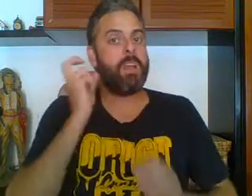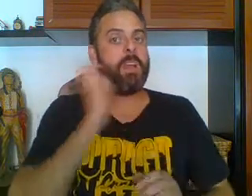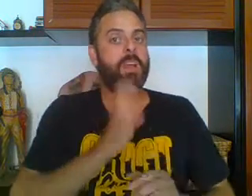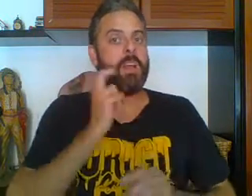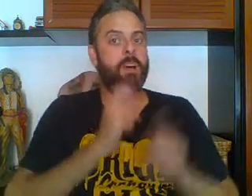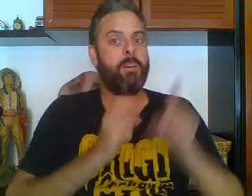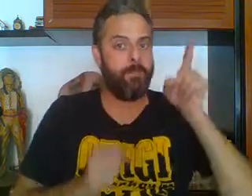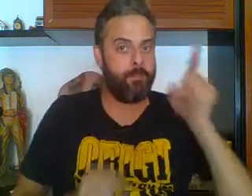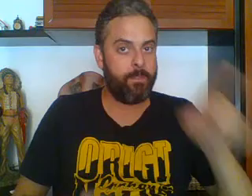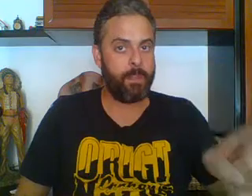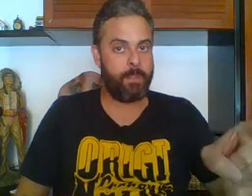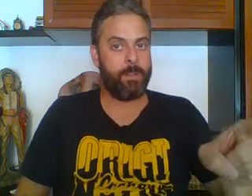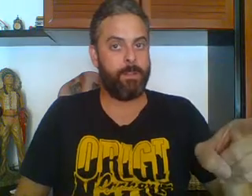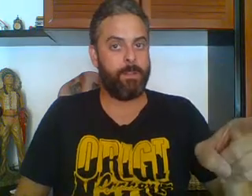Con este hasta la